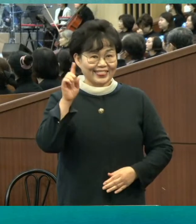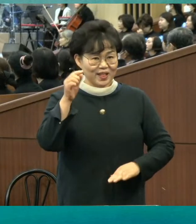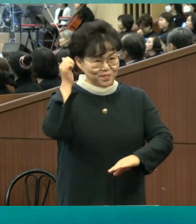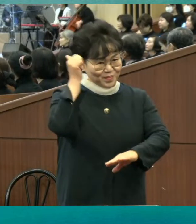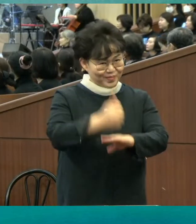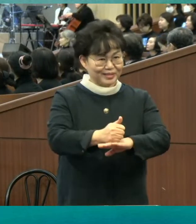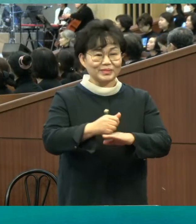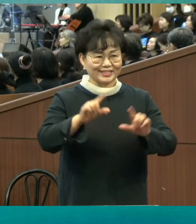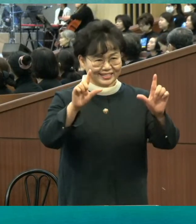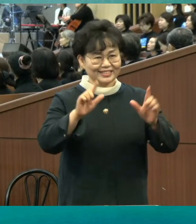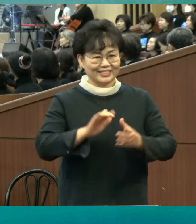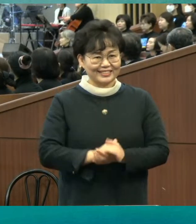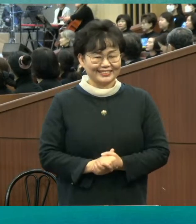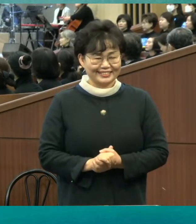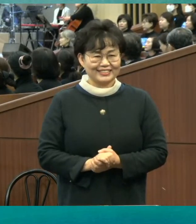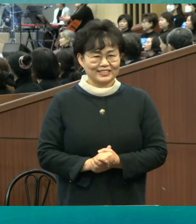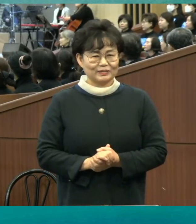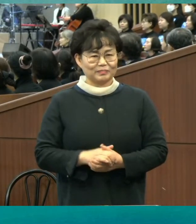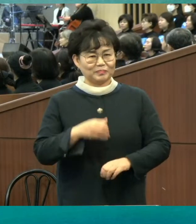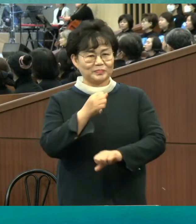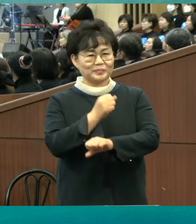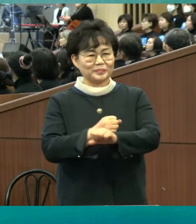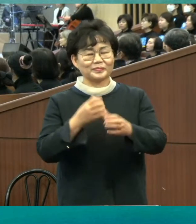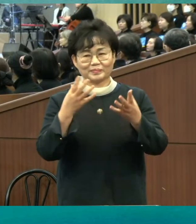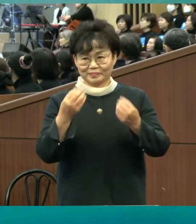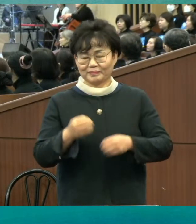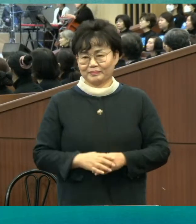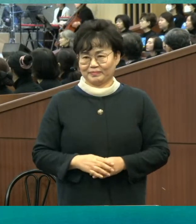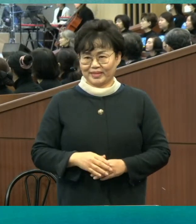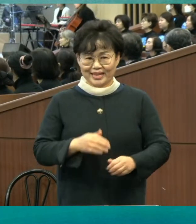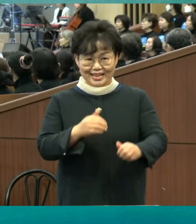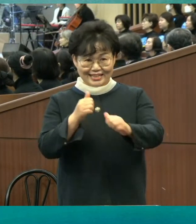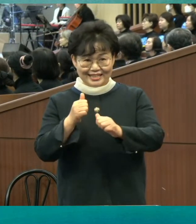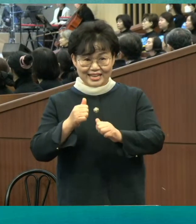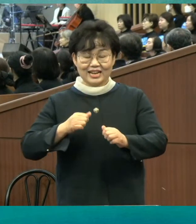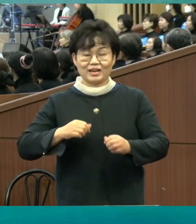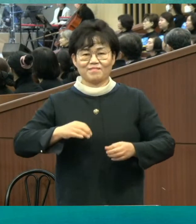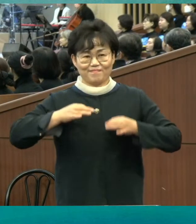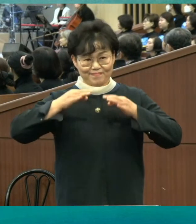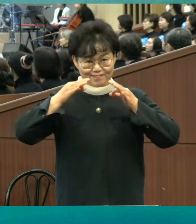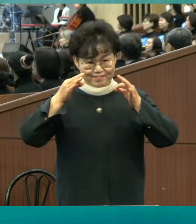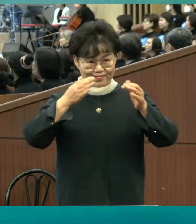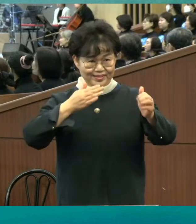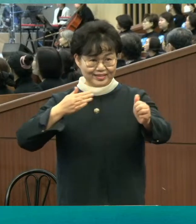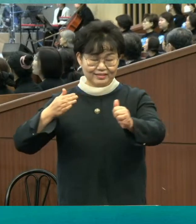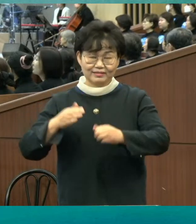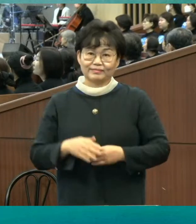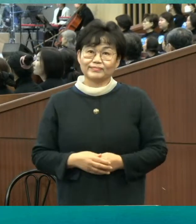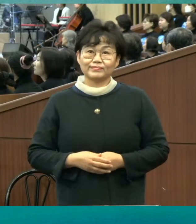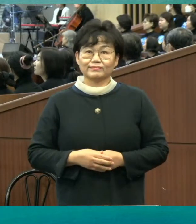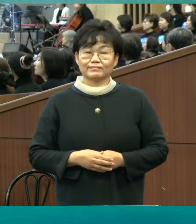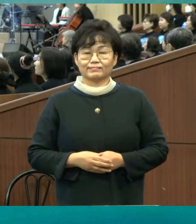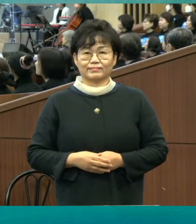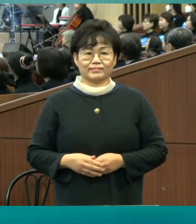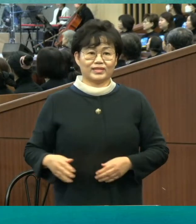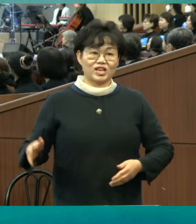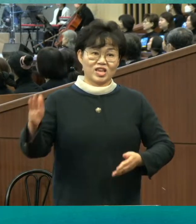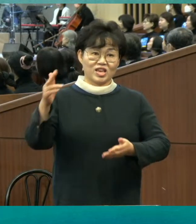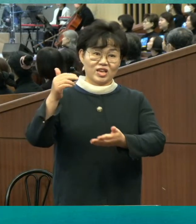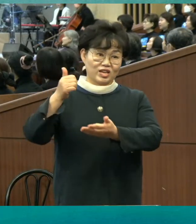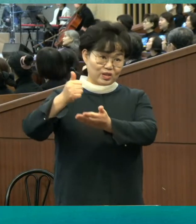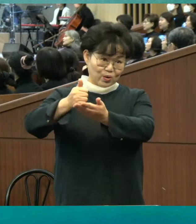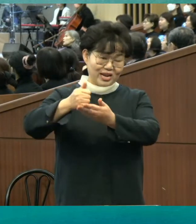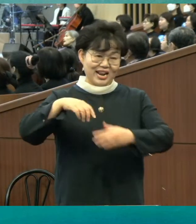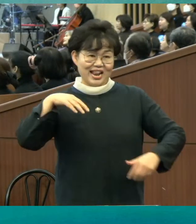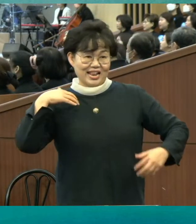마지막 날인데요. 오늘 이 새벽에는 한번 저를 따라서 한번 이렇게 외쳐주시겠습니까? 한번 저를 따라서 여호와를 기뻐하는 것이